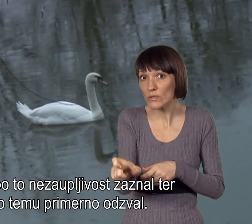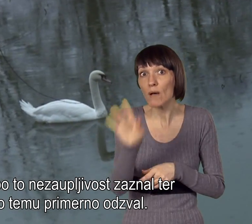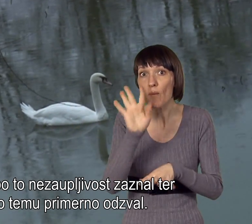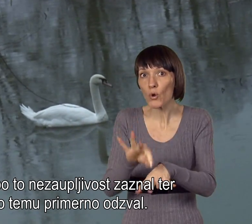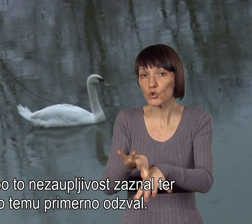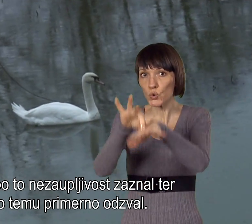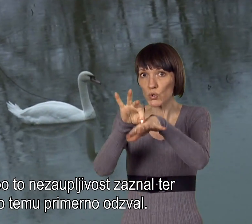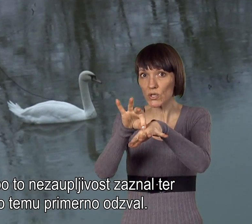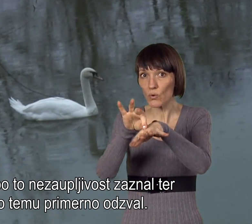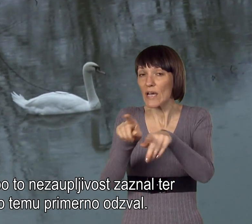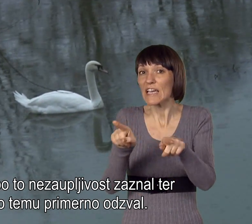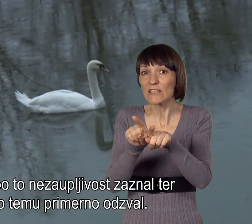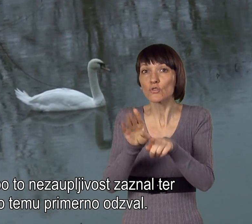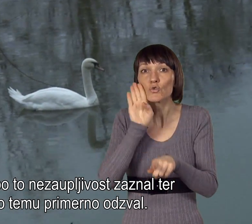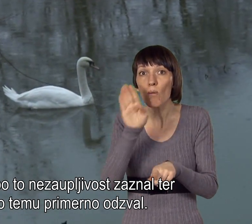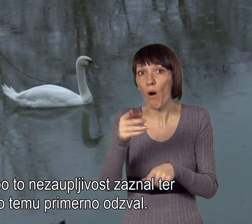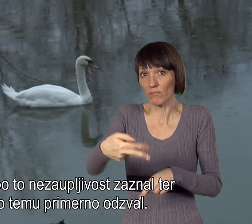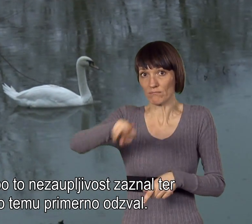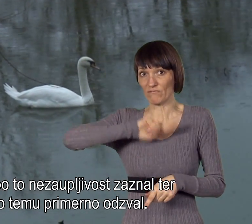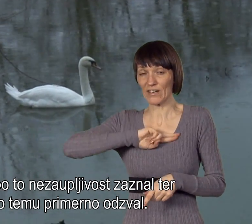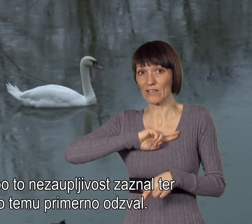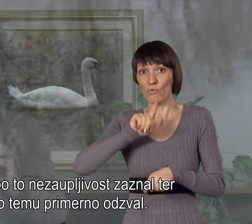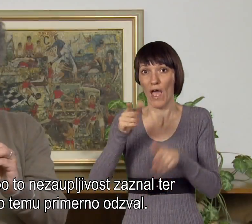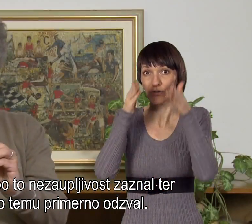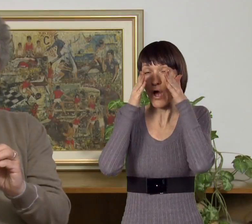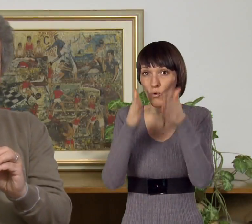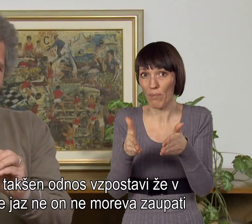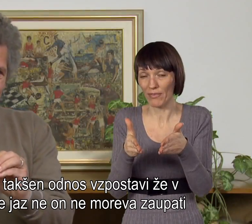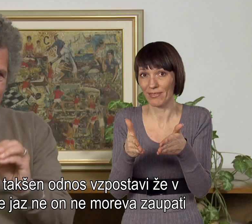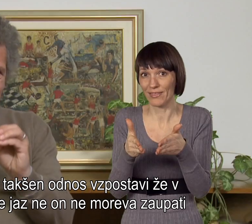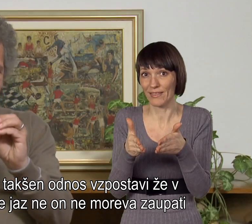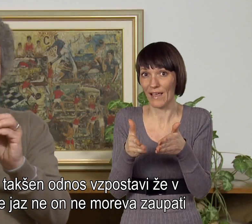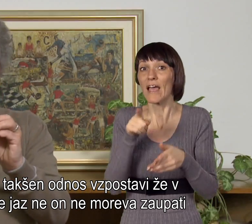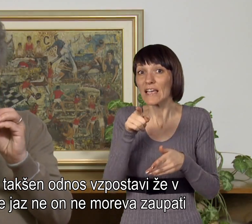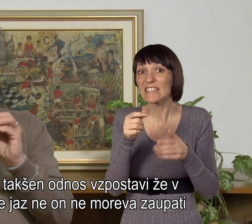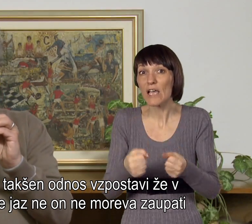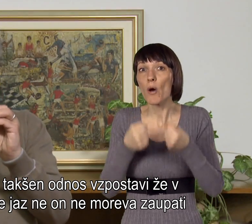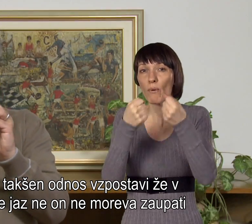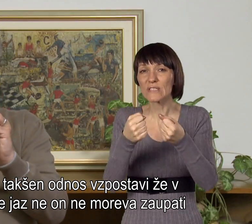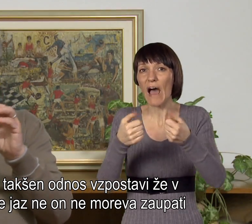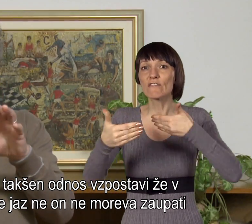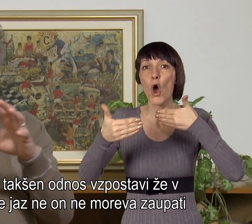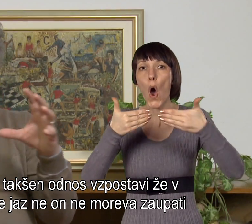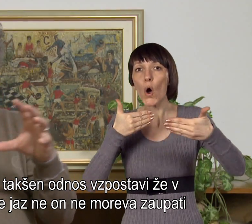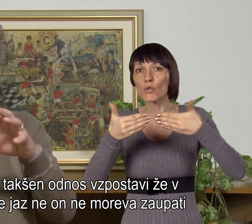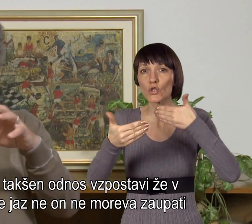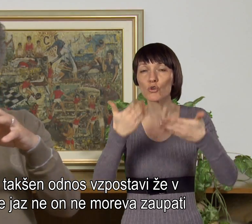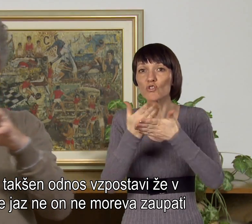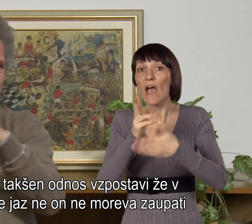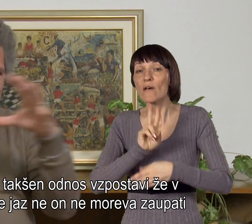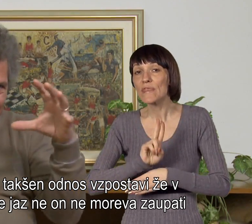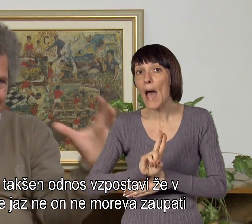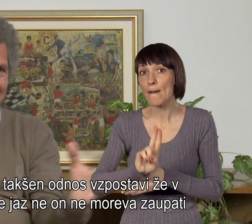nezaupljivo zaznal in se bo temu primerno odzval. In potem dejansko se vzpostavi tak odnos